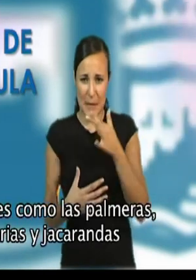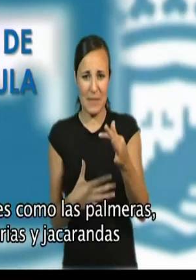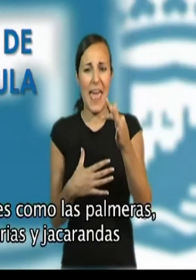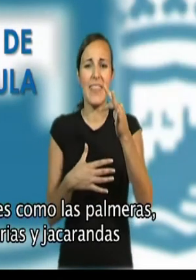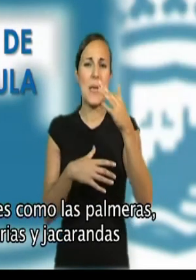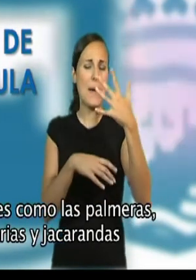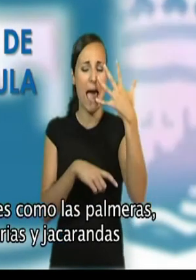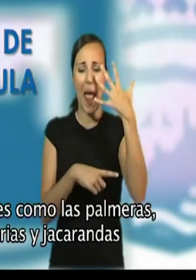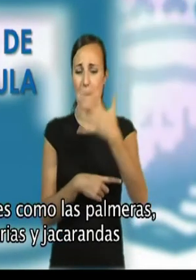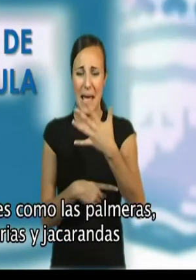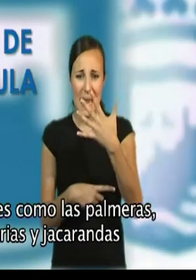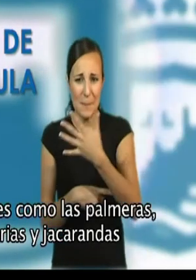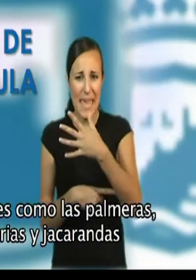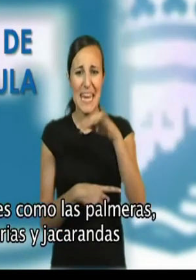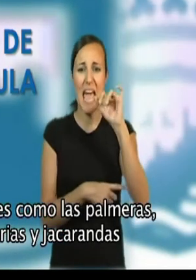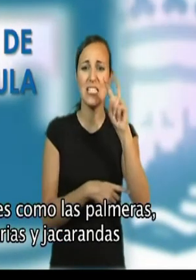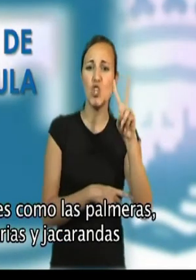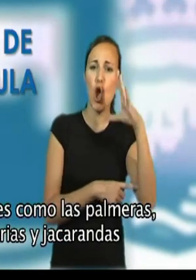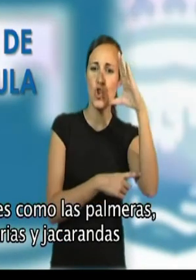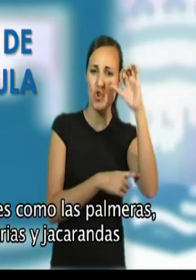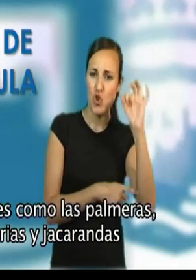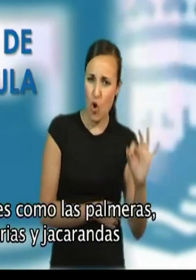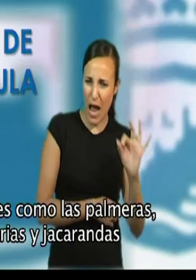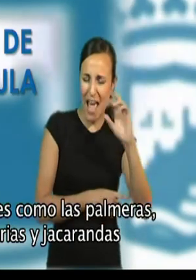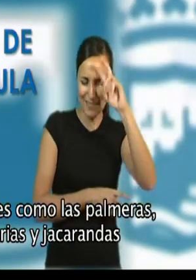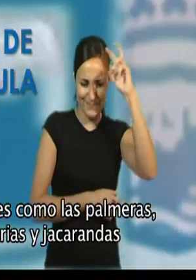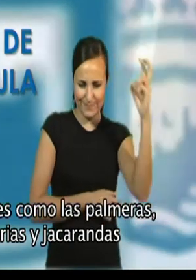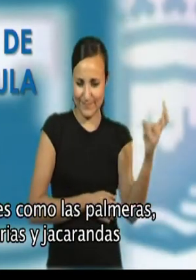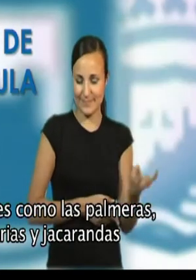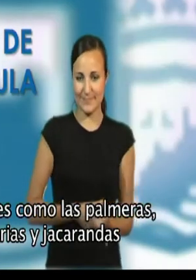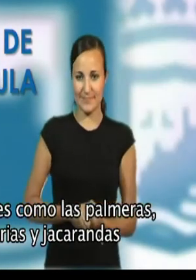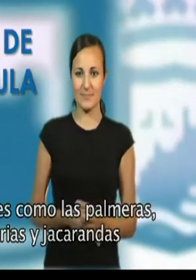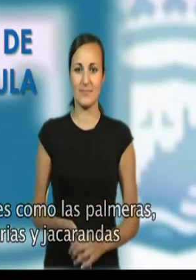entre otras especies como las palmeras, yucas, araucarias y jacarandas.